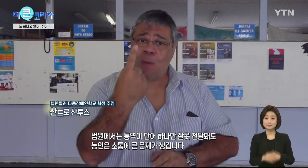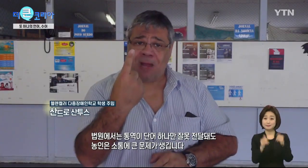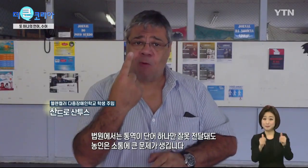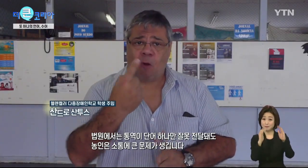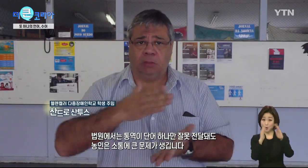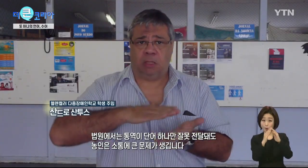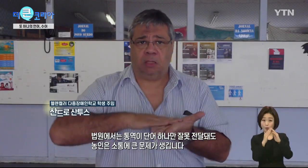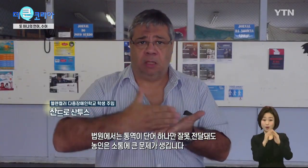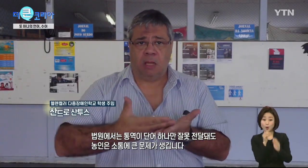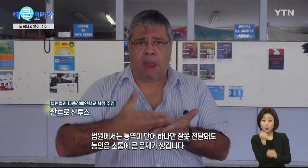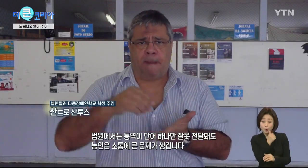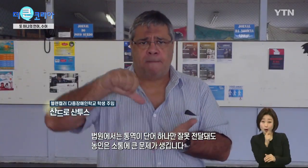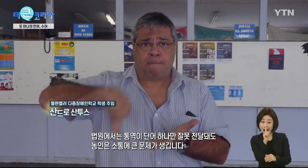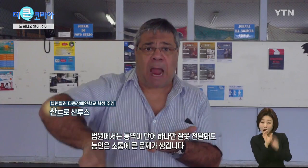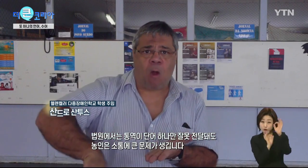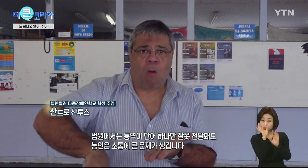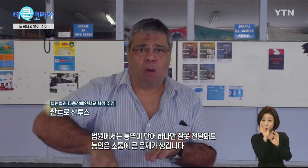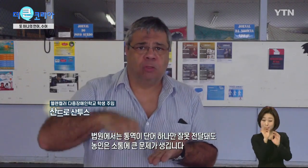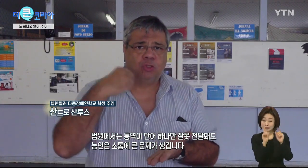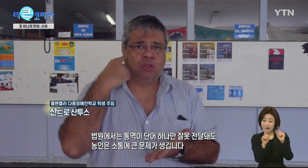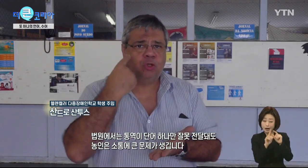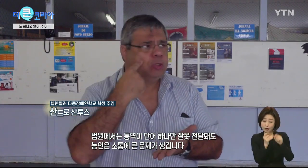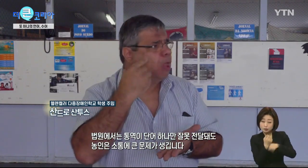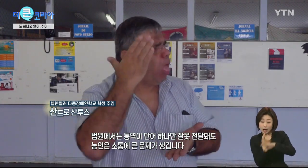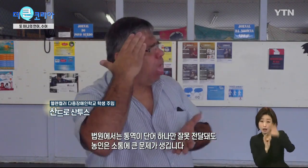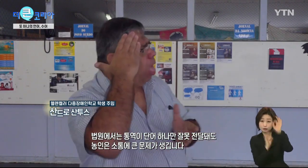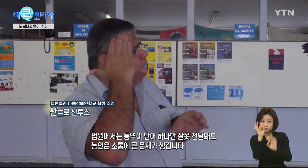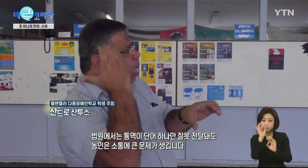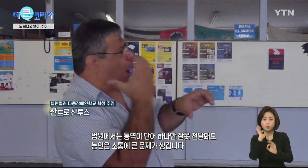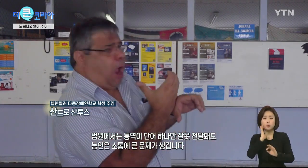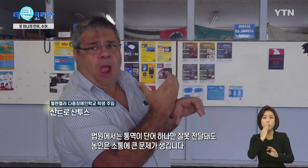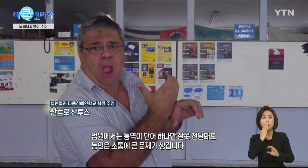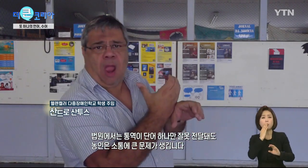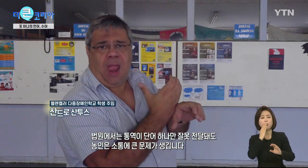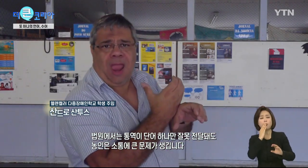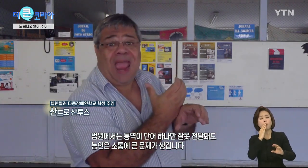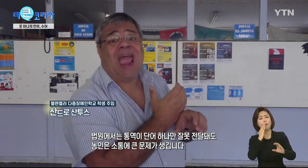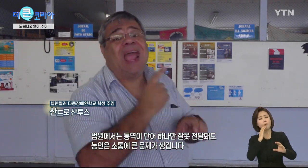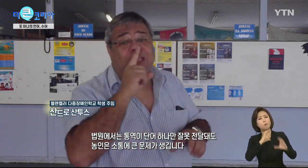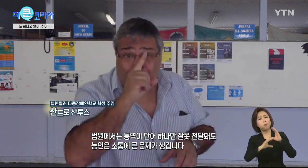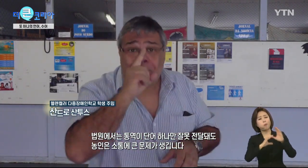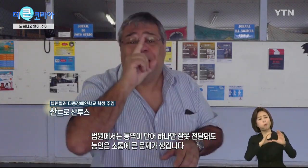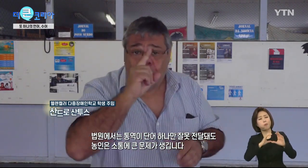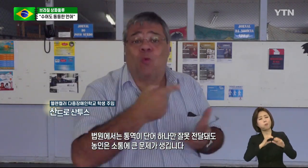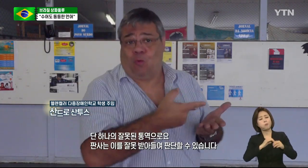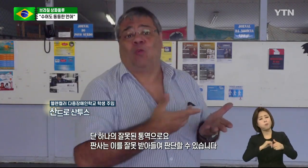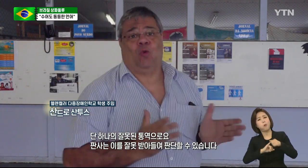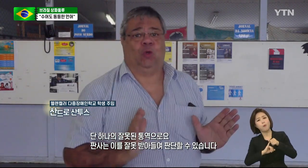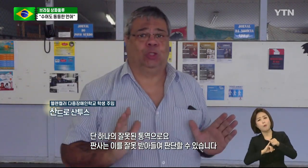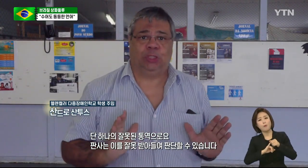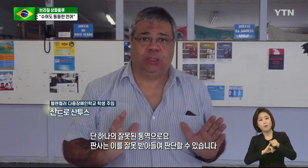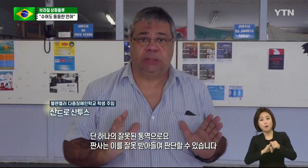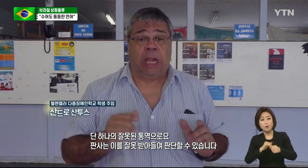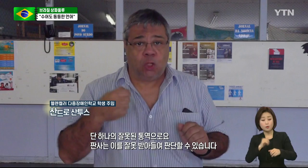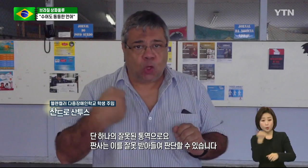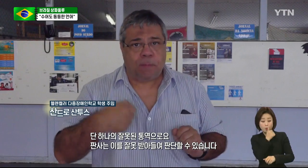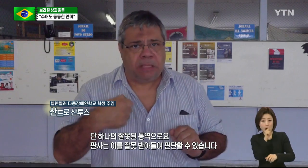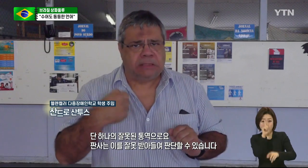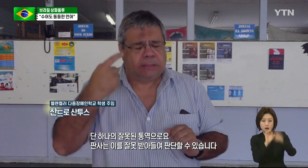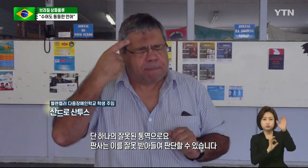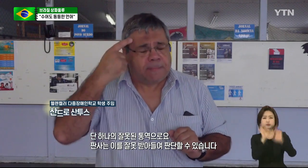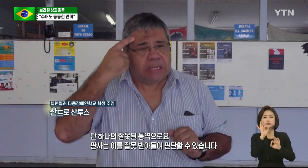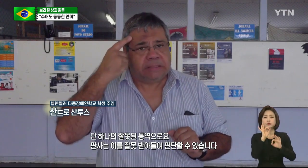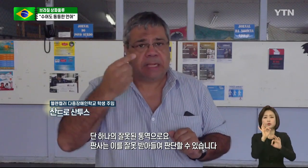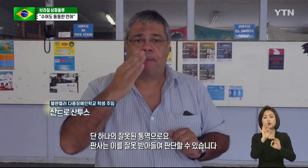법원에서는 통역이 단어 하나만 잘못 전달해도 농인은 소통에 큰 문제가 생깁니다. 단 하나의 잘못된